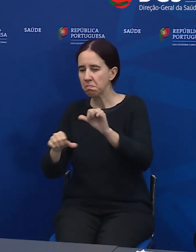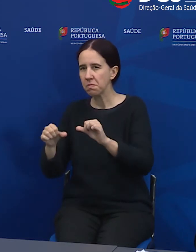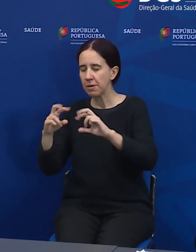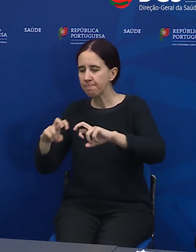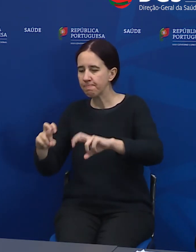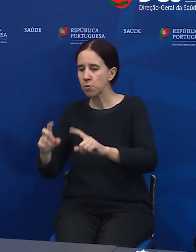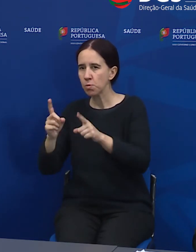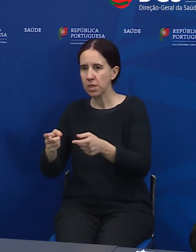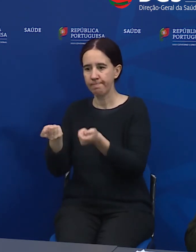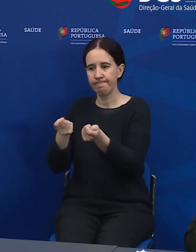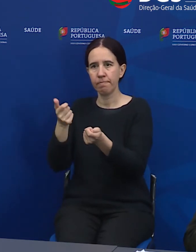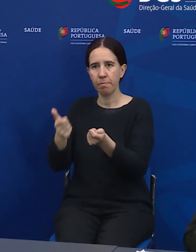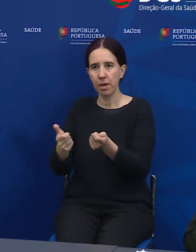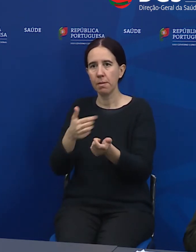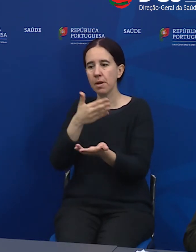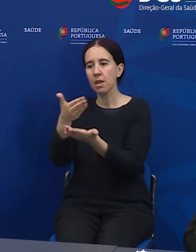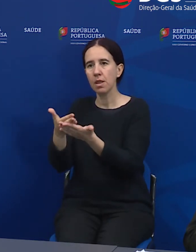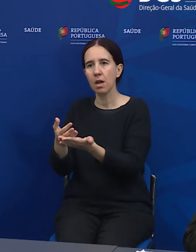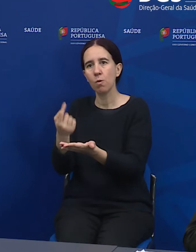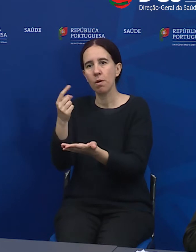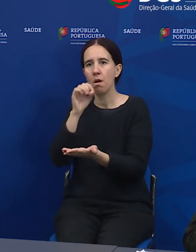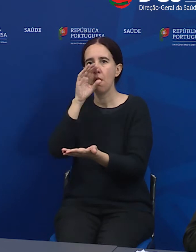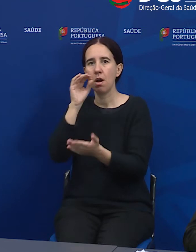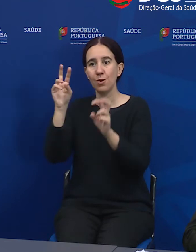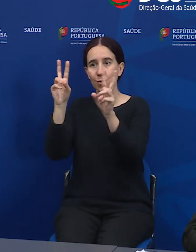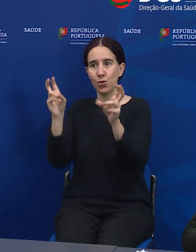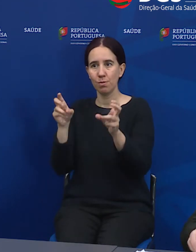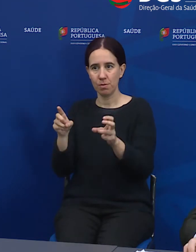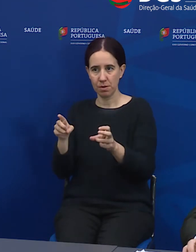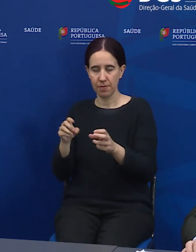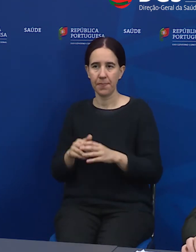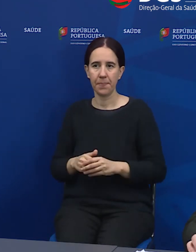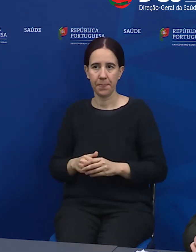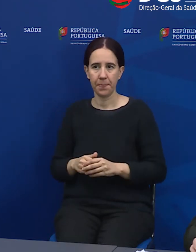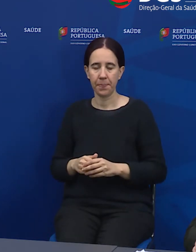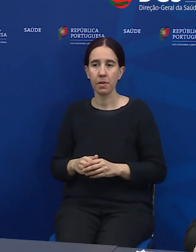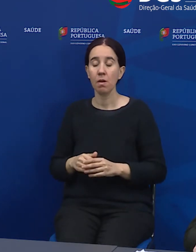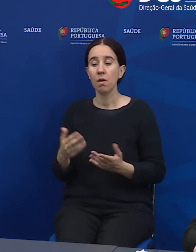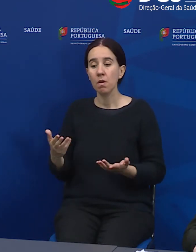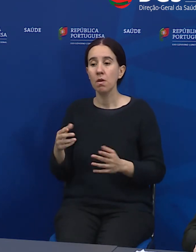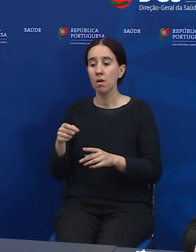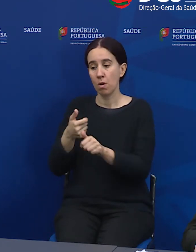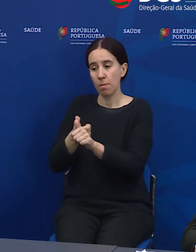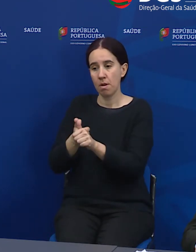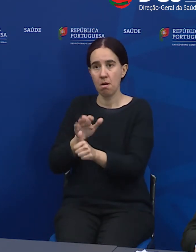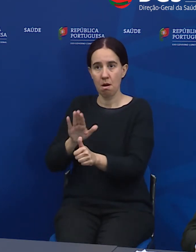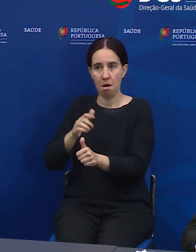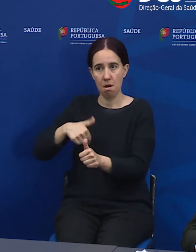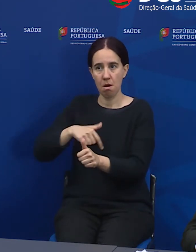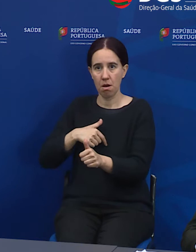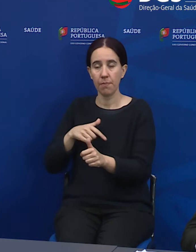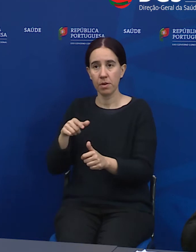1 e para chegarmos a uma conclusão sobre esse assunto vamos estamos acompanhar